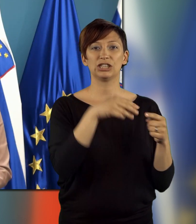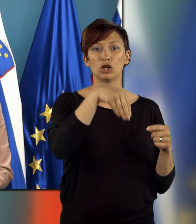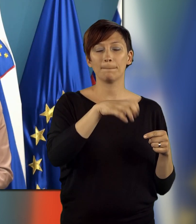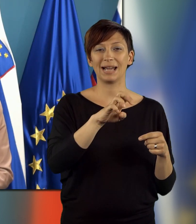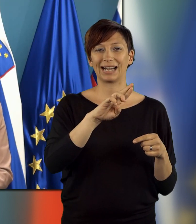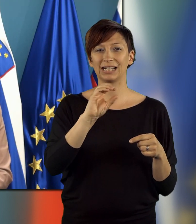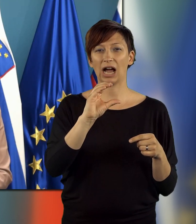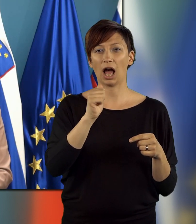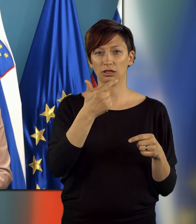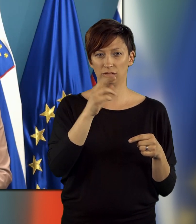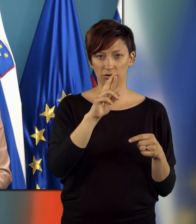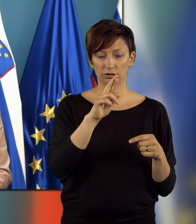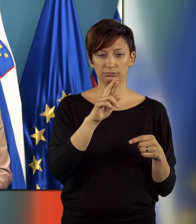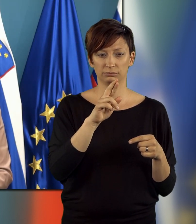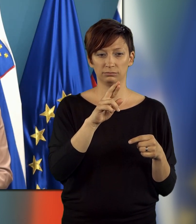Mercatorja,